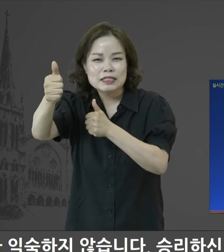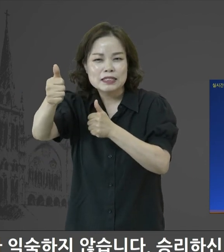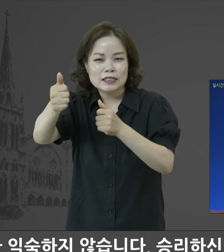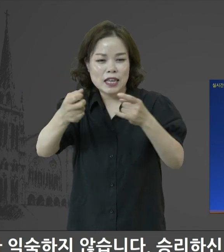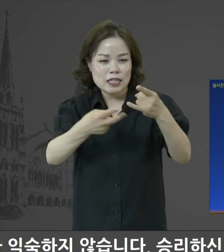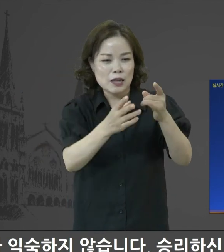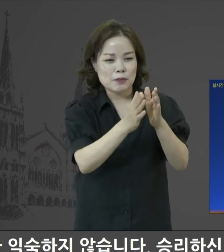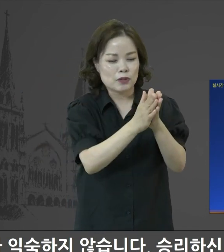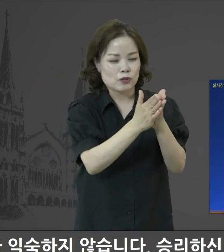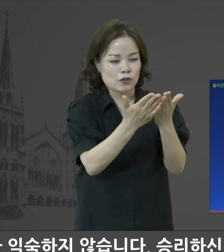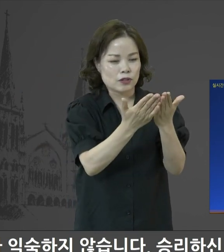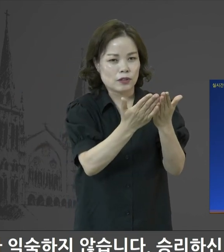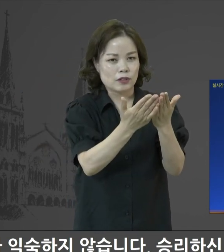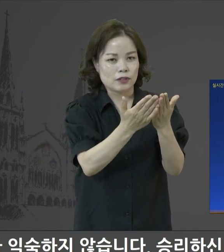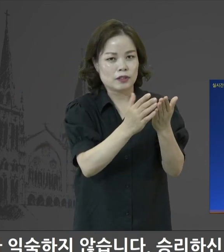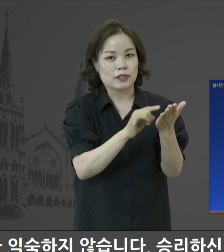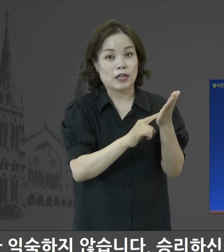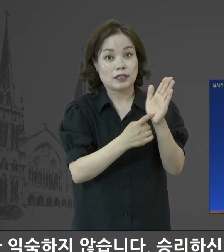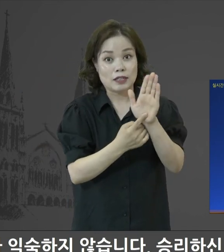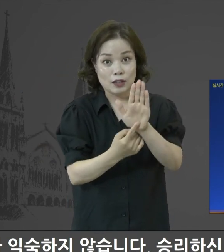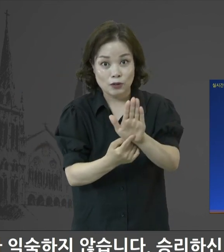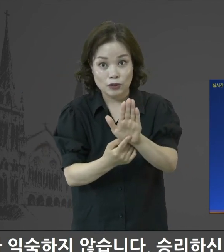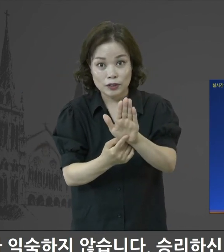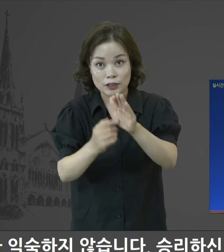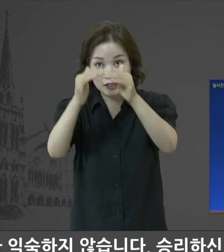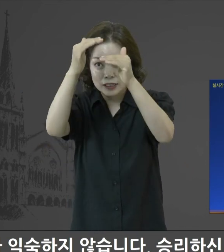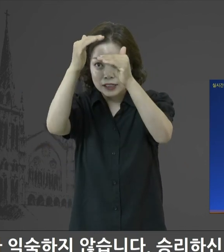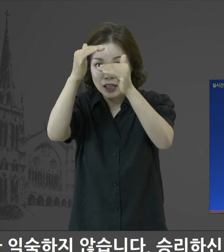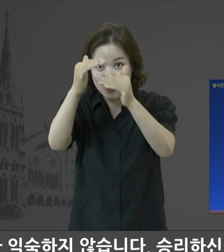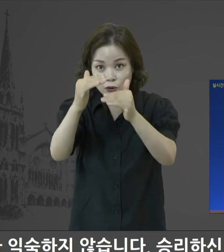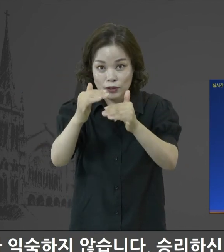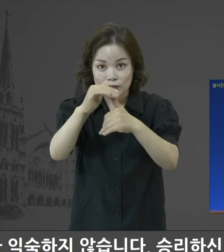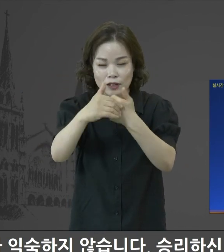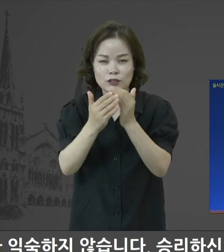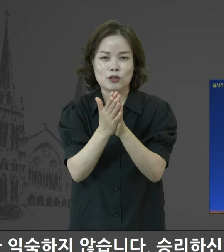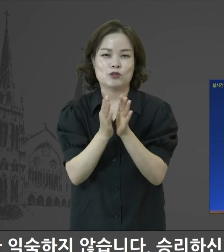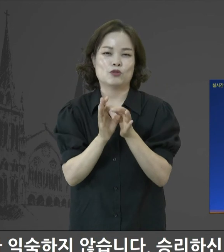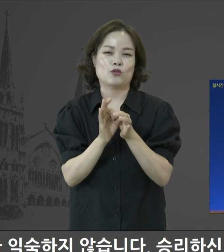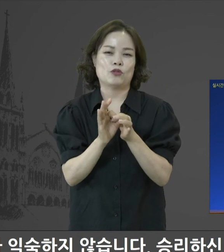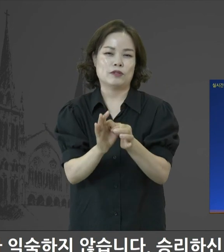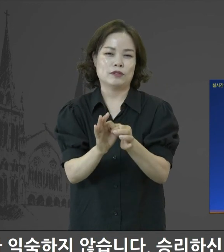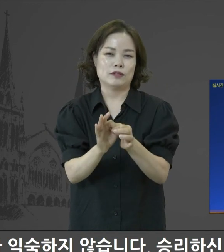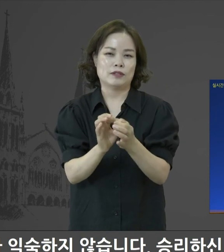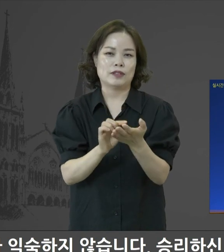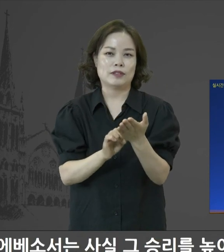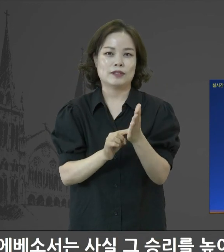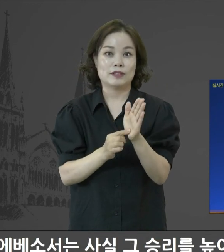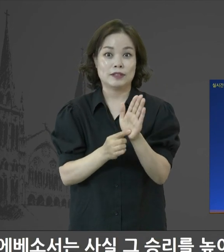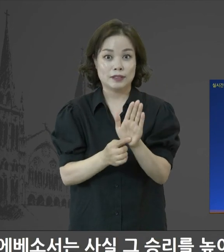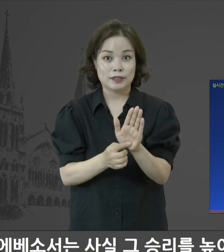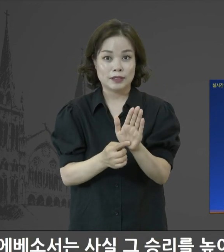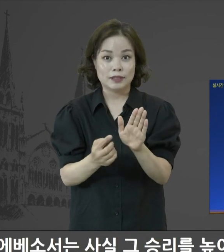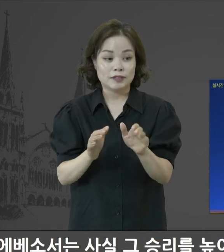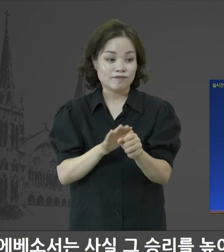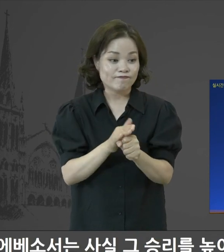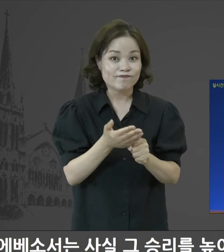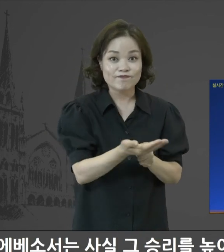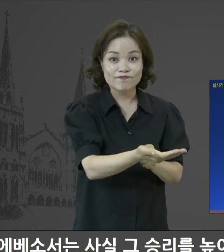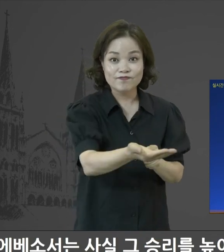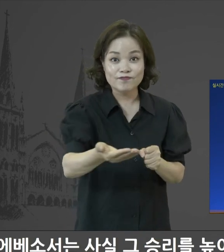굉장히 높이고 있습니다. 점점 더 그 내용이 이 성경을 통해서 묻어나게 될 터인데, 사랑하는 여러분,